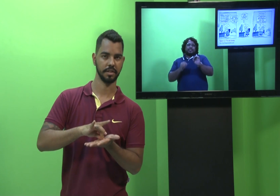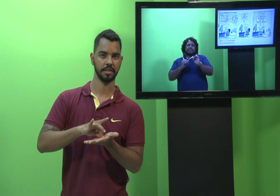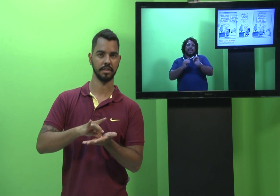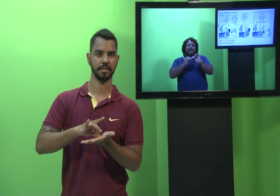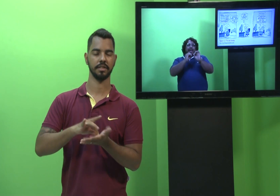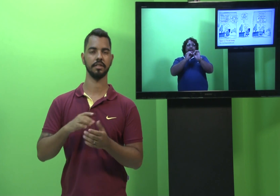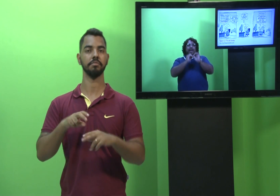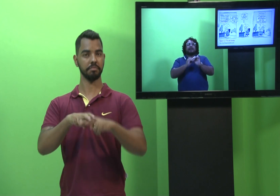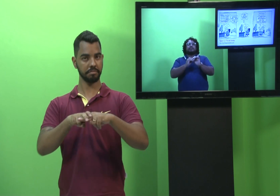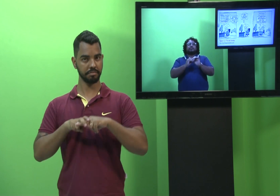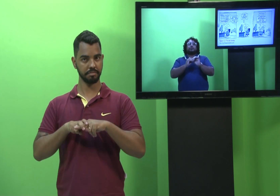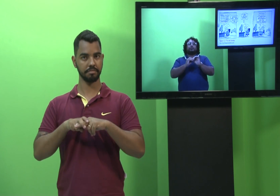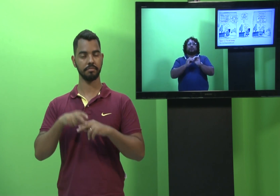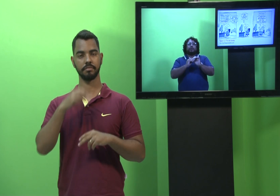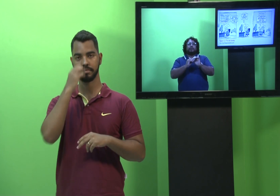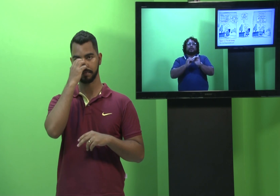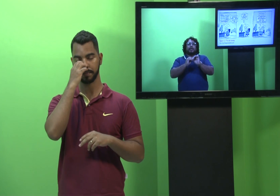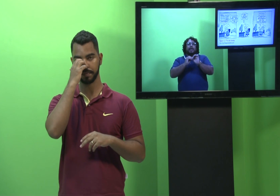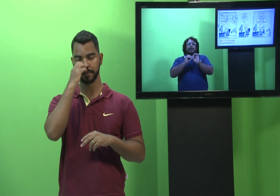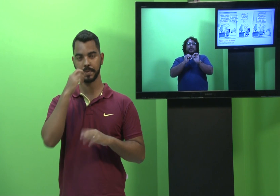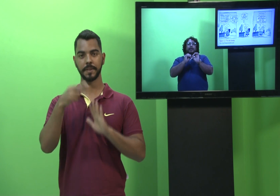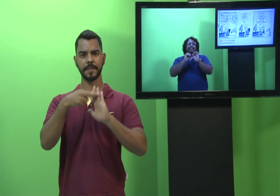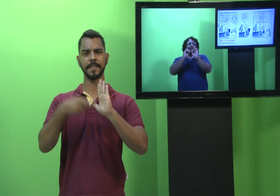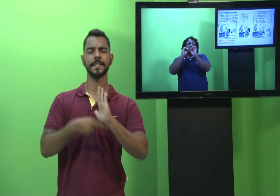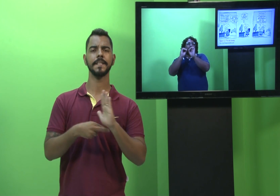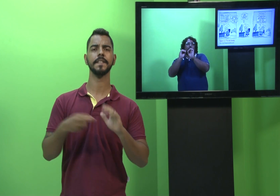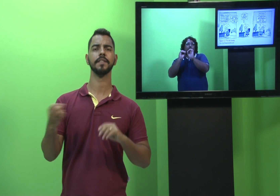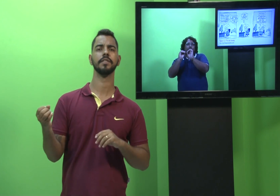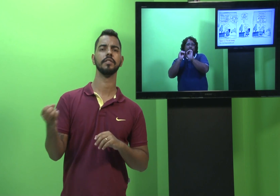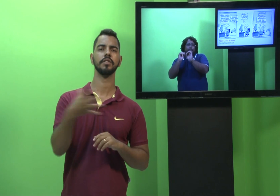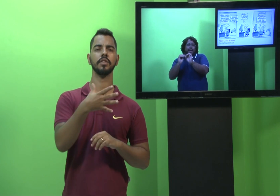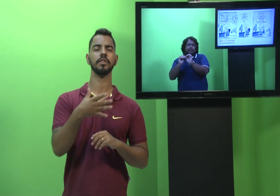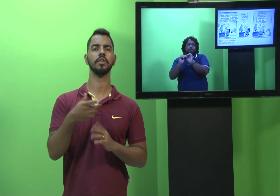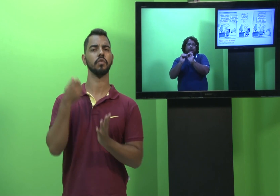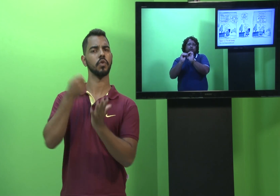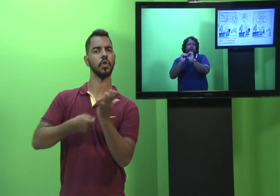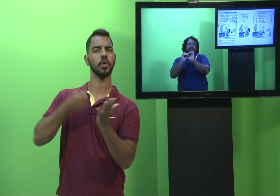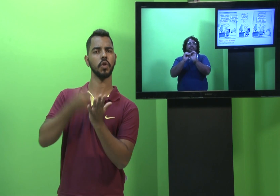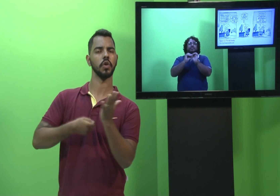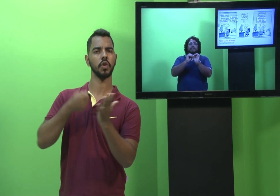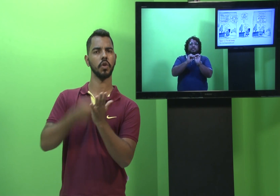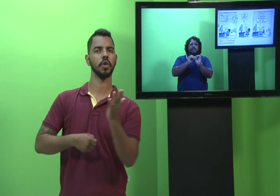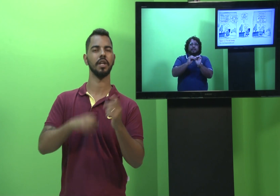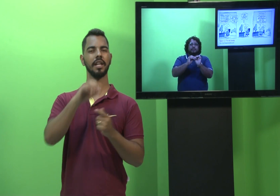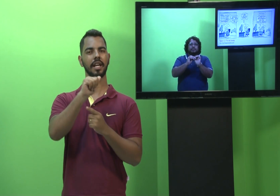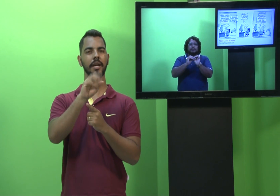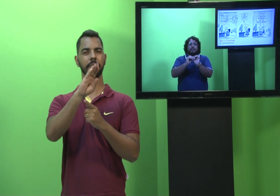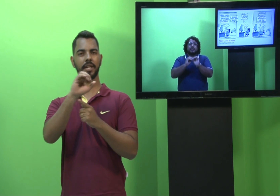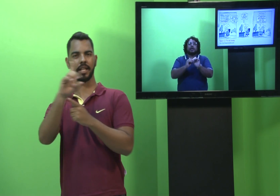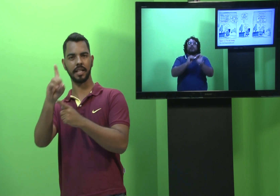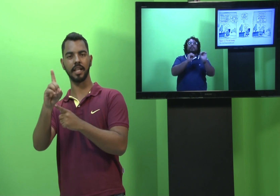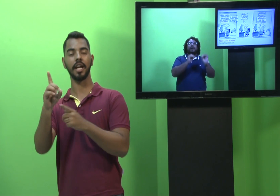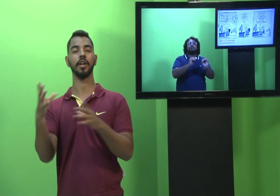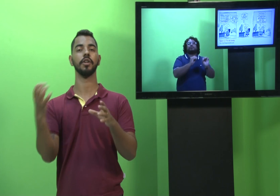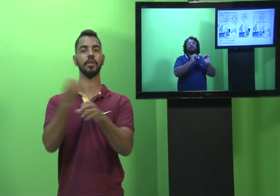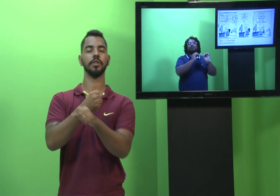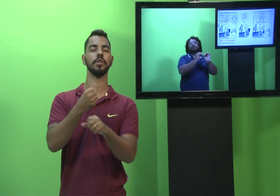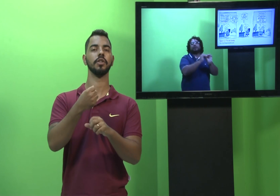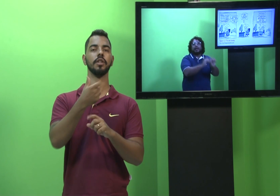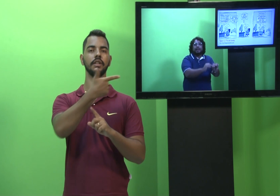novas regras instituem que o alfabeto agora tem 26 letras, que não há mais o sinal do